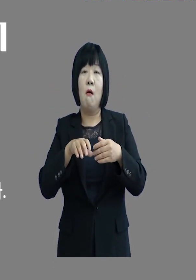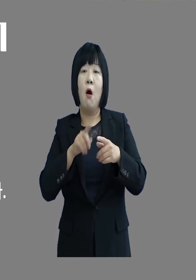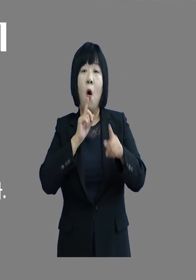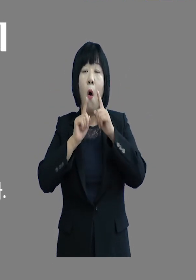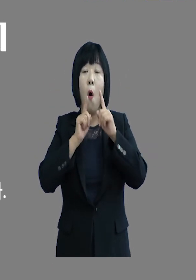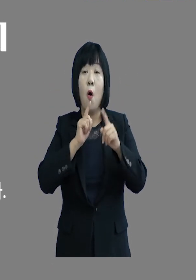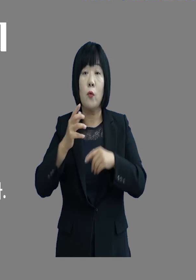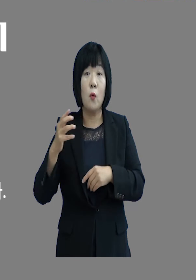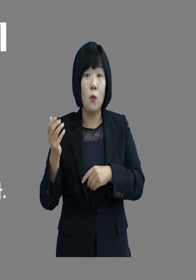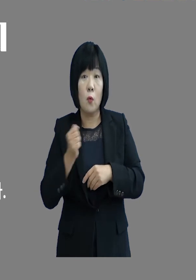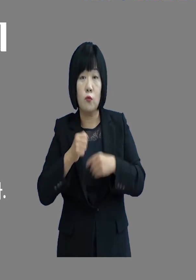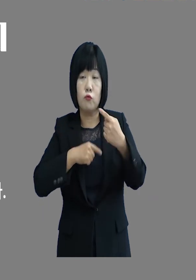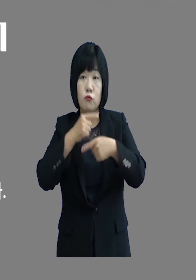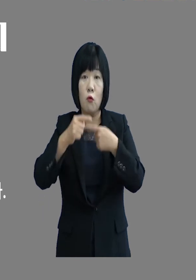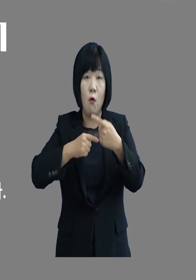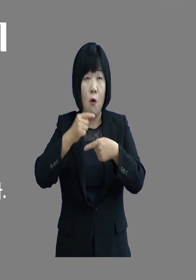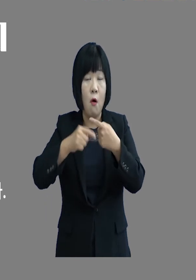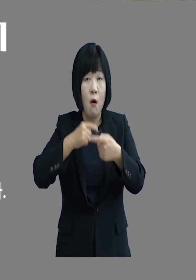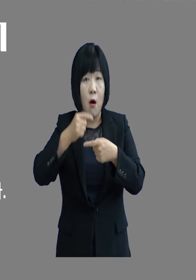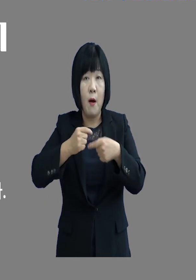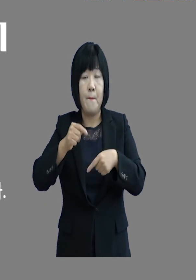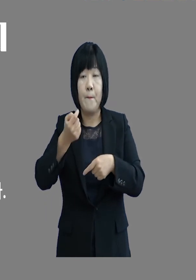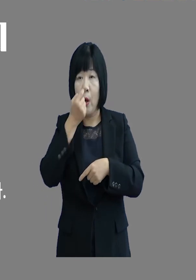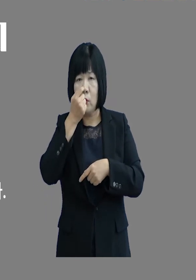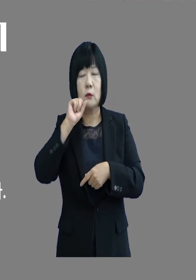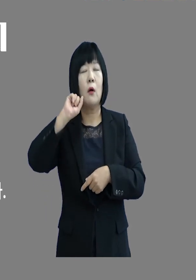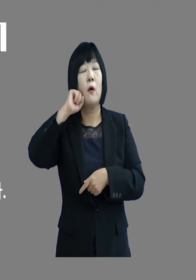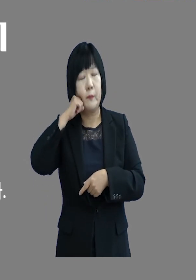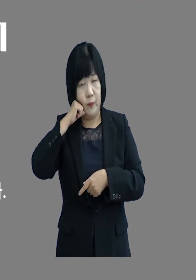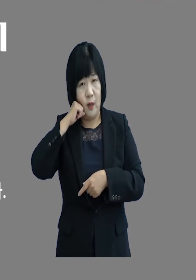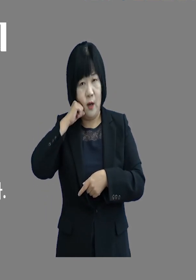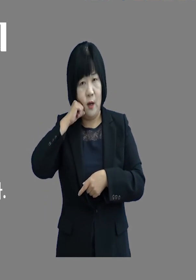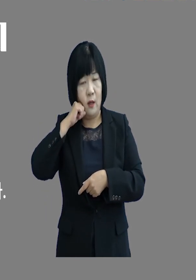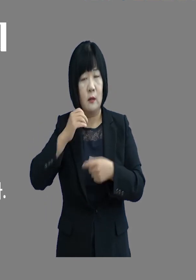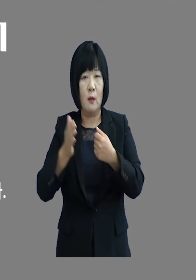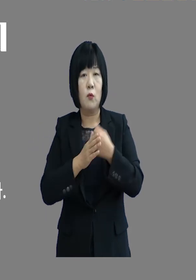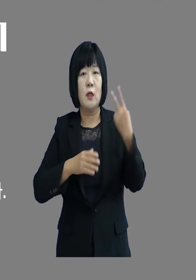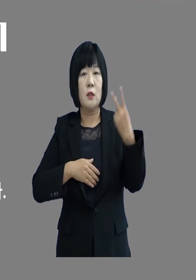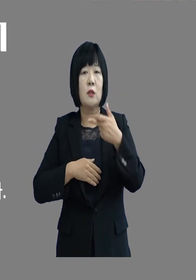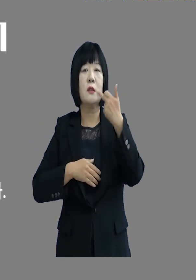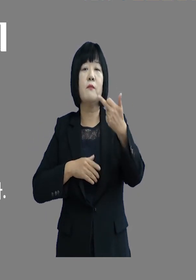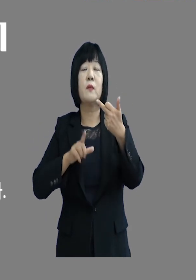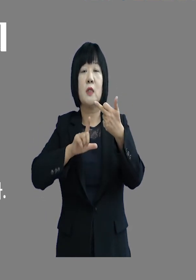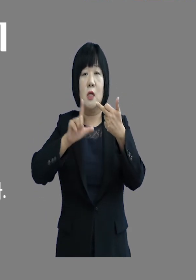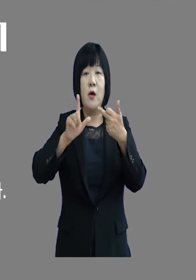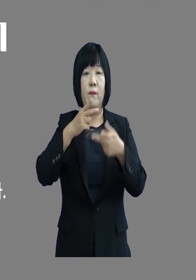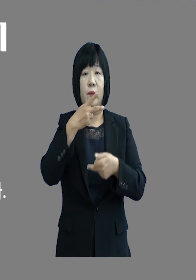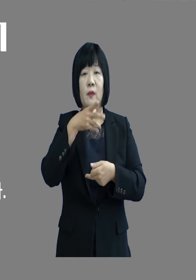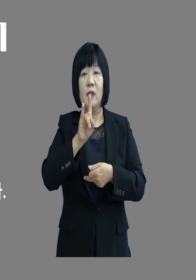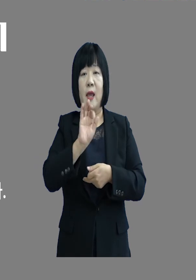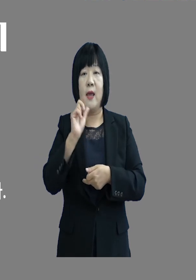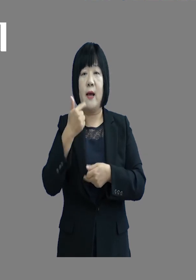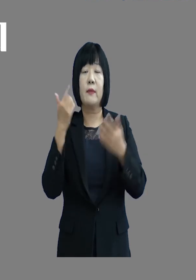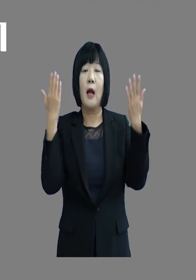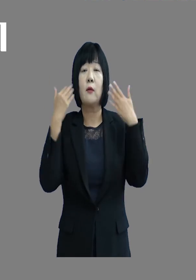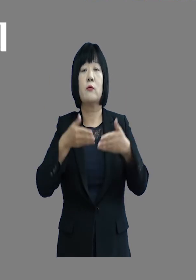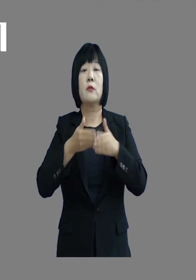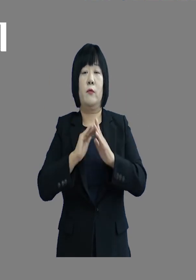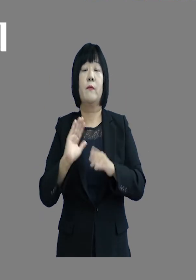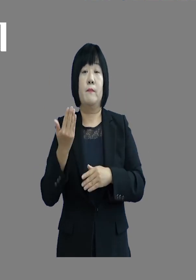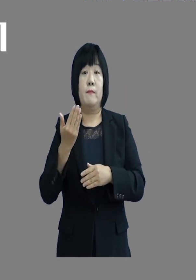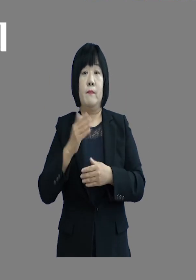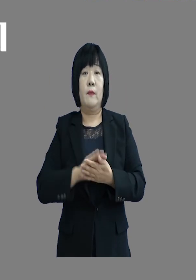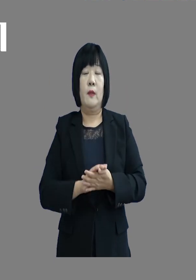어렵더라. 10년이 지났는데, 그래서 2017년에 소부사 대안학교를 세우게 됐어요.